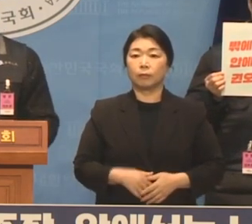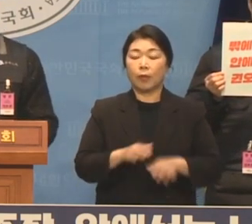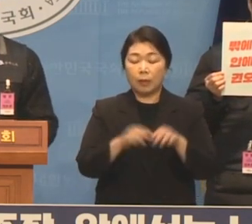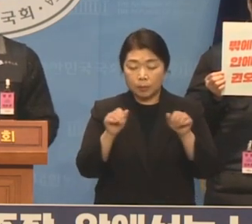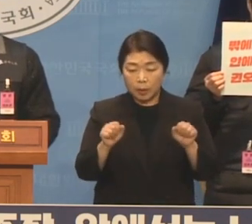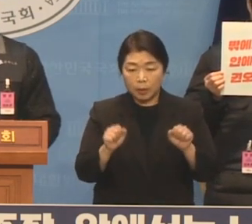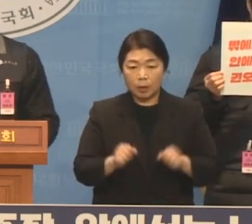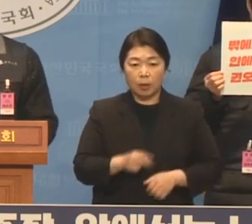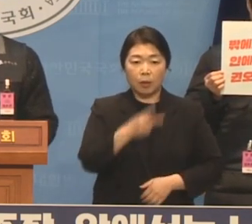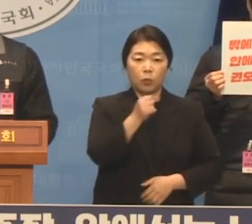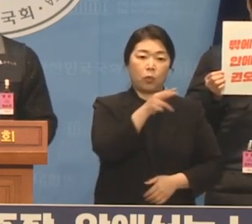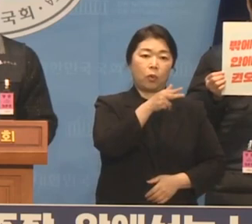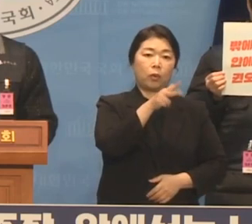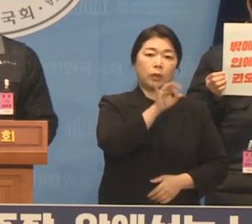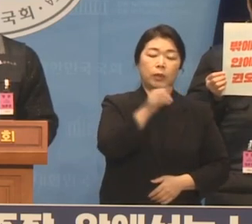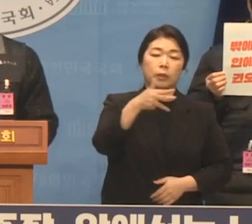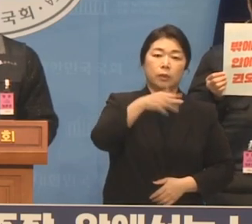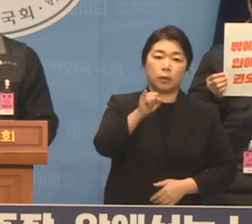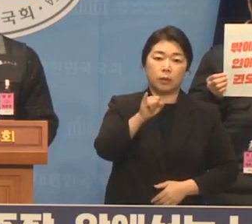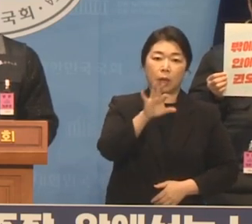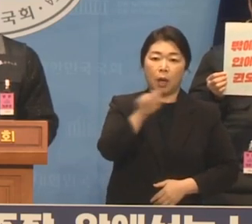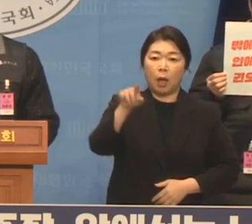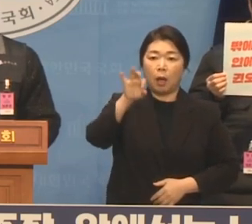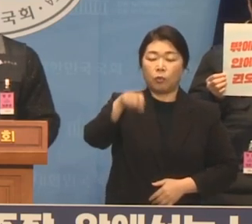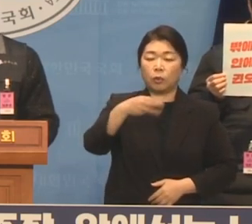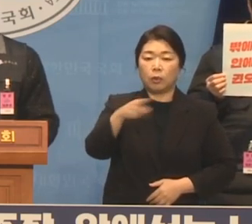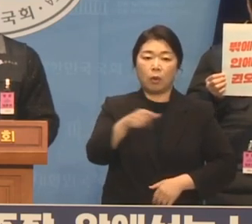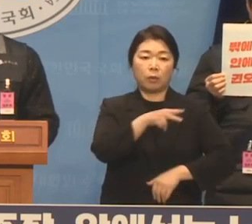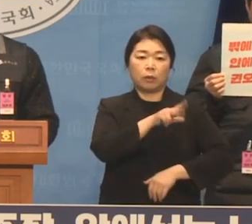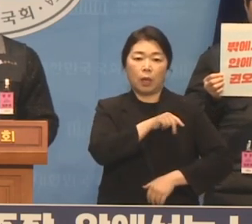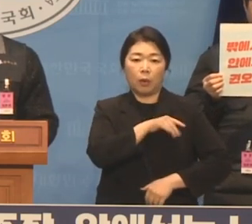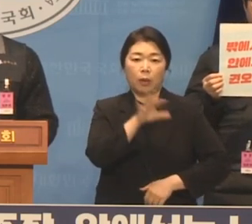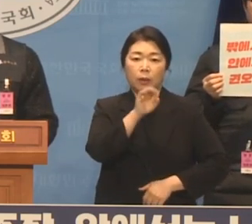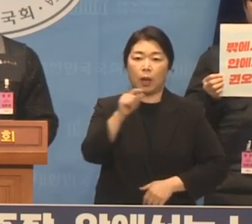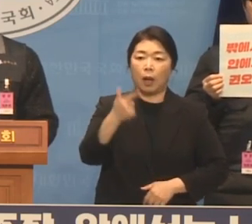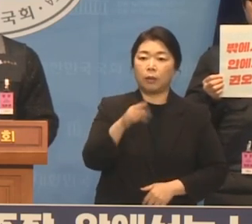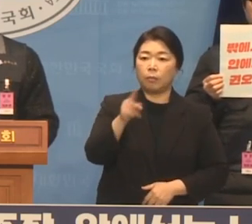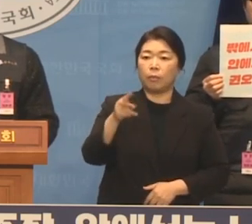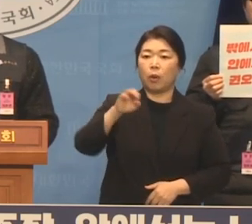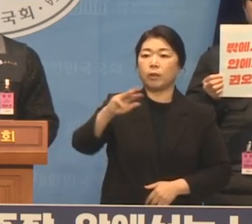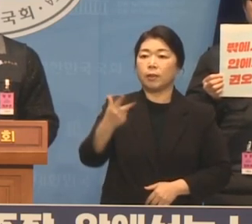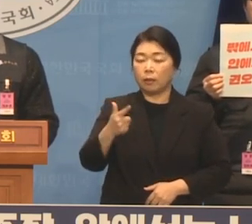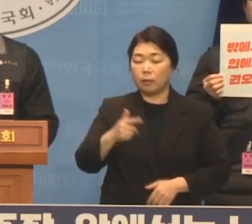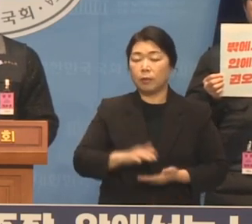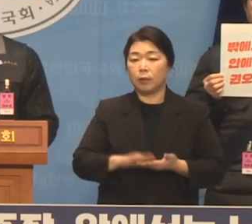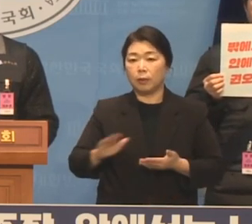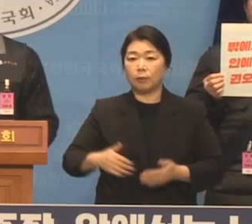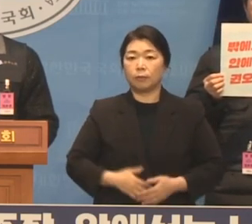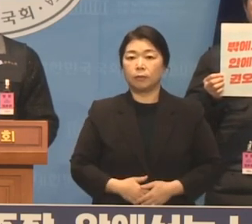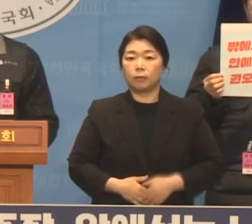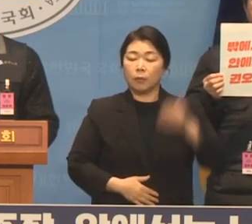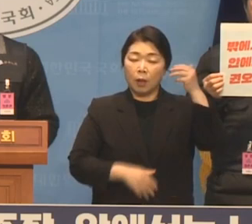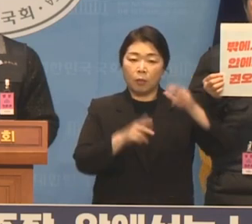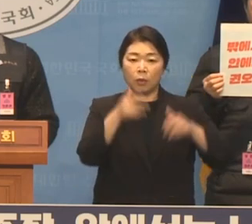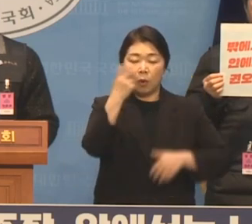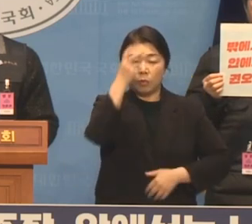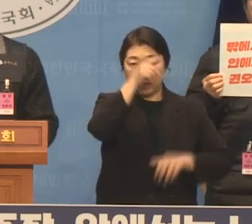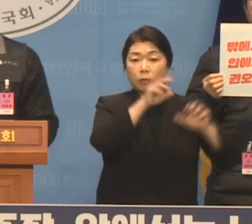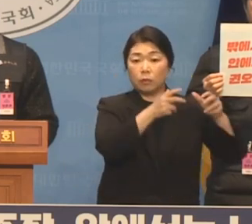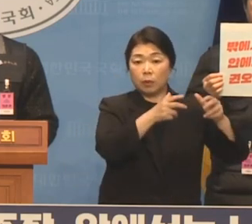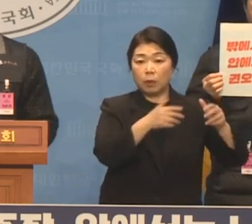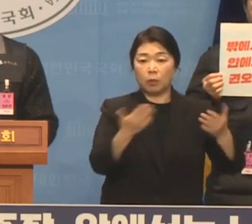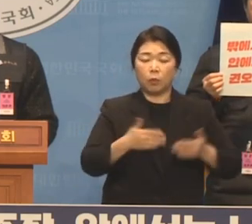안녕하십니까. 도이치아우토 대의원 안병찬입니다. 대한민국은 검찰 국가입니다. 노동조합에